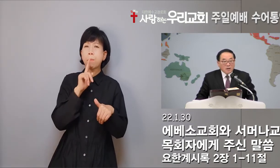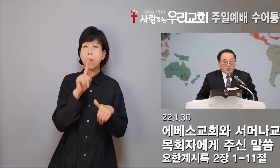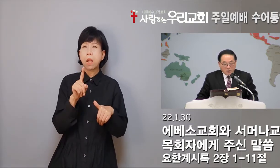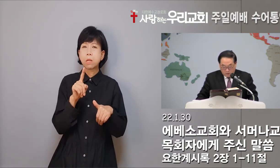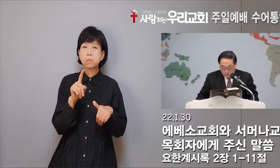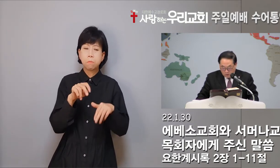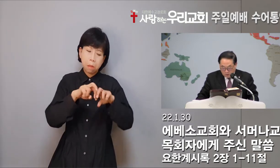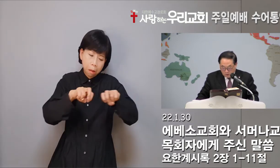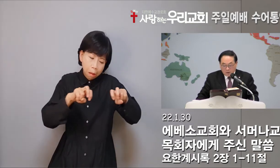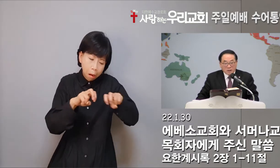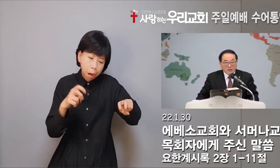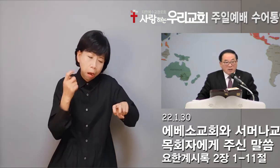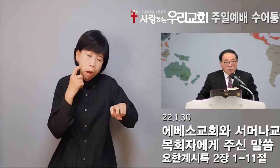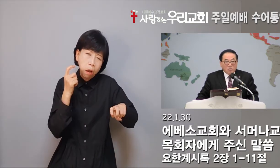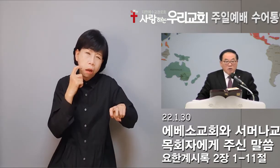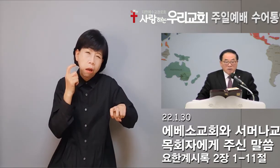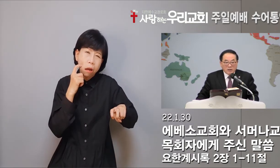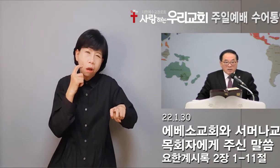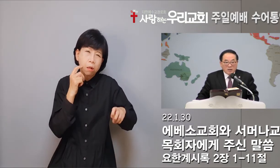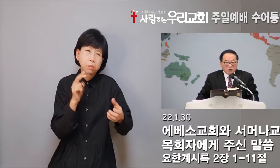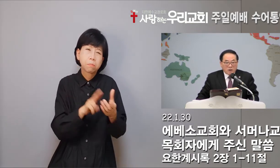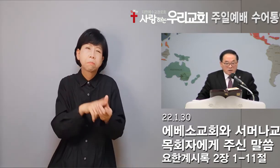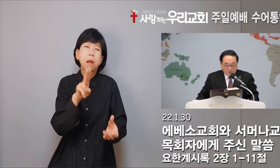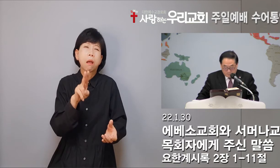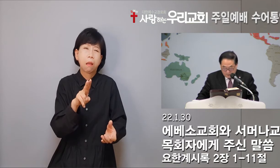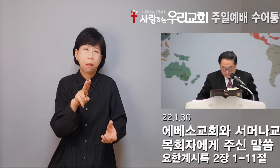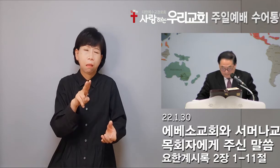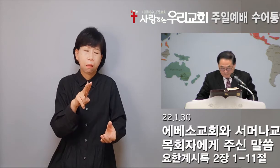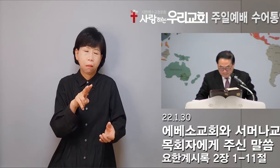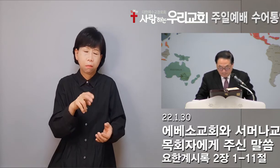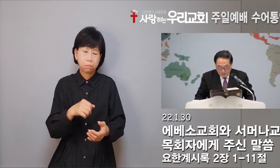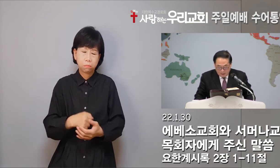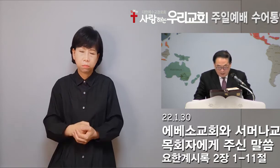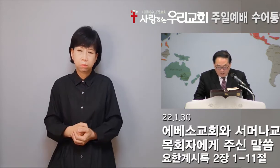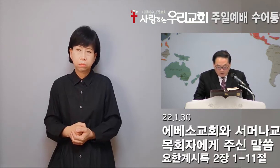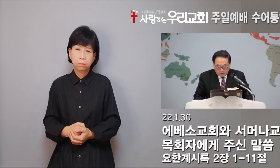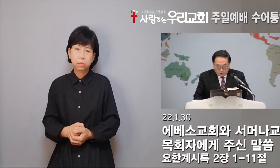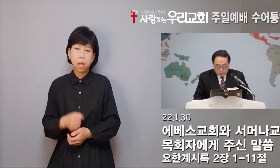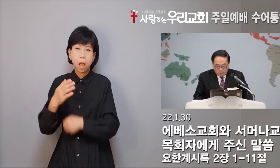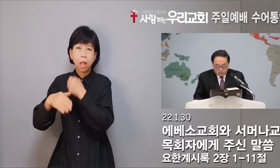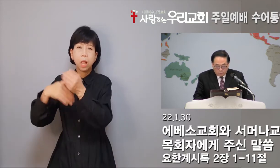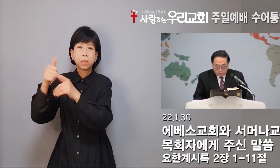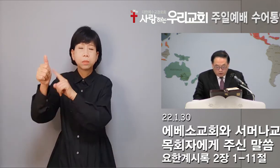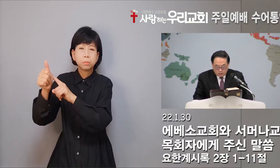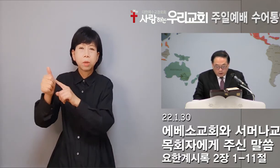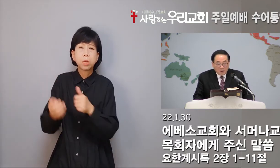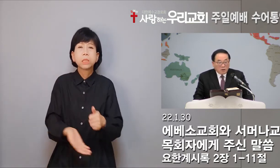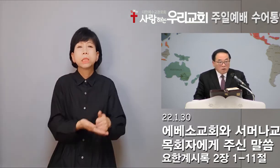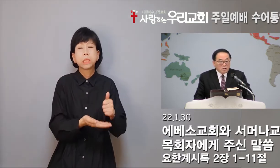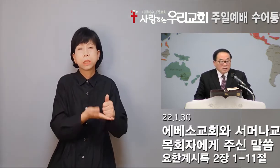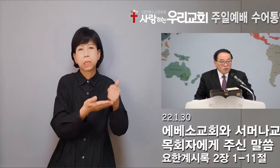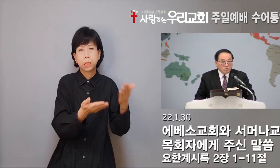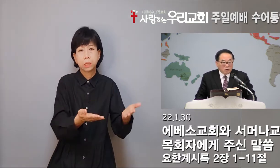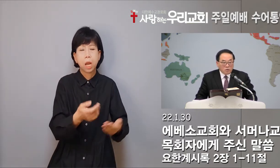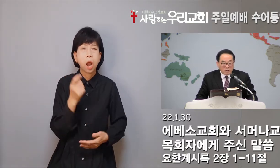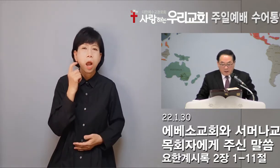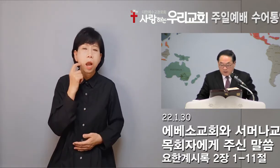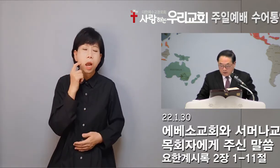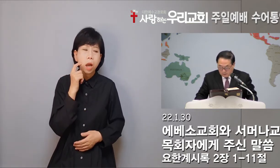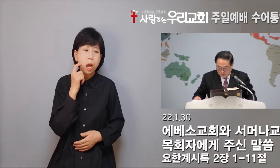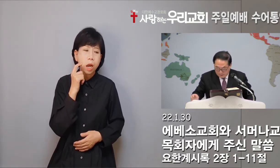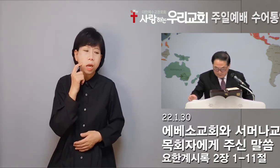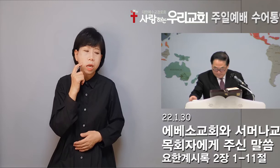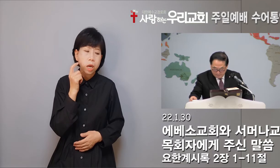시험하여 거짓된 것을 드러냈다고 칭찬도 하셨습니다. 에베소 교회의 위기는 거짓 사도들로